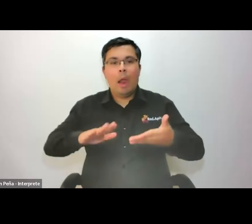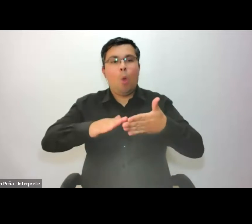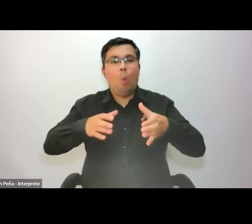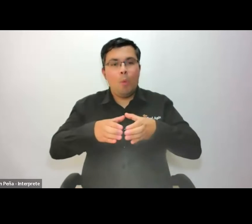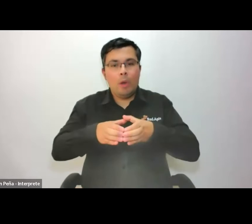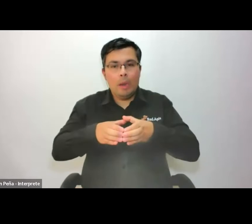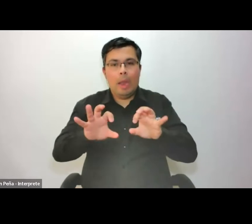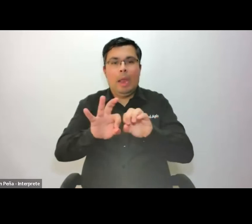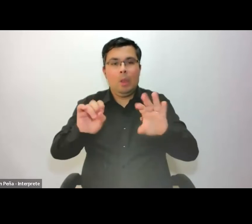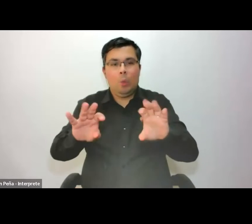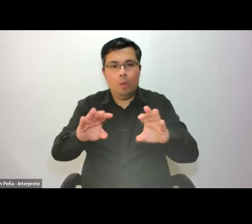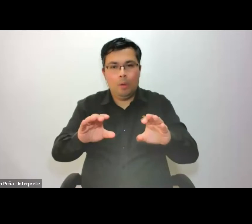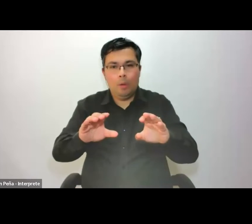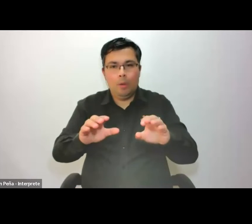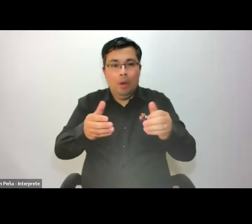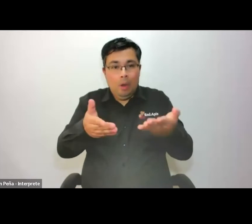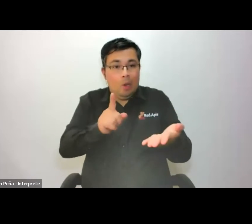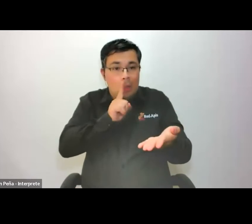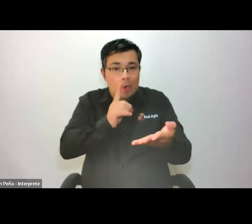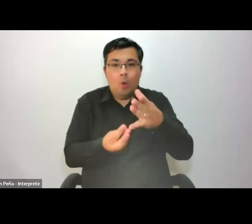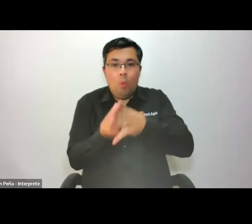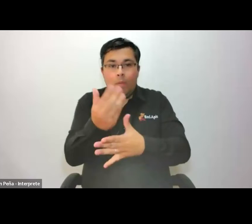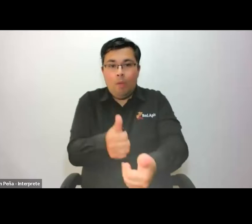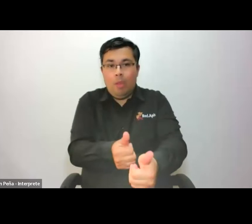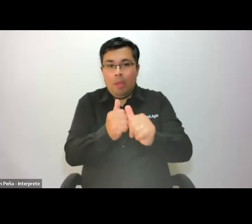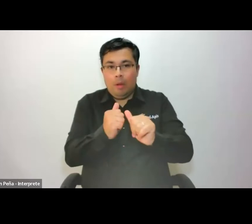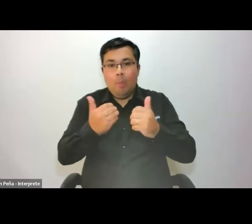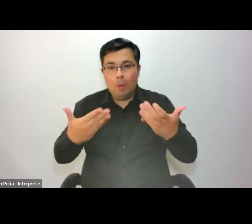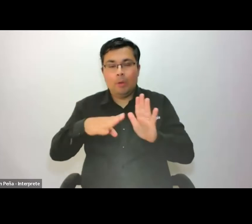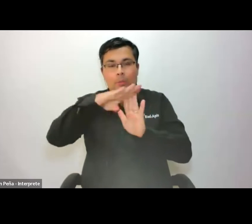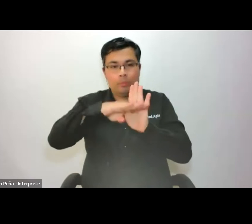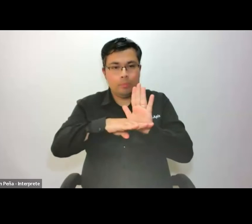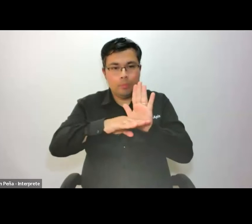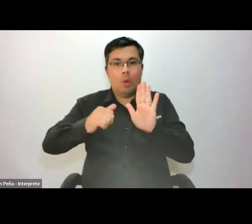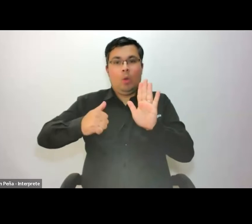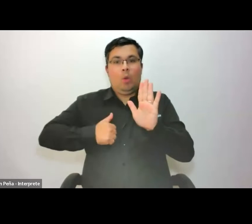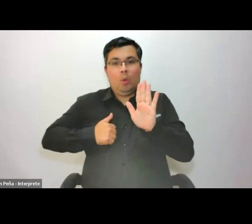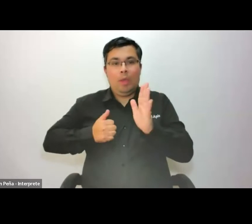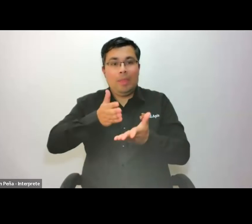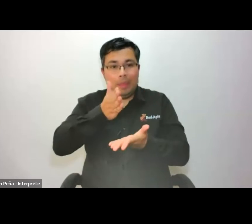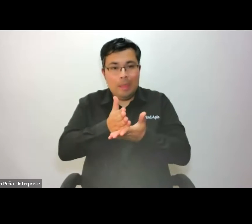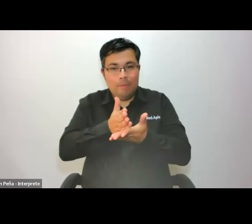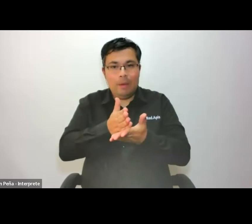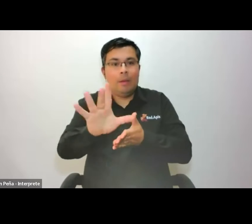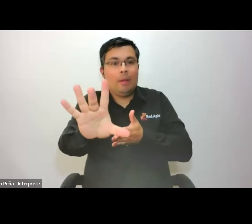lo tanto, nuestro reglamento y las medidas que vamos implementando tienen que dar cuenta de aquellos desafíos y de aquellas realidades que